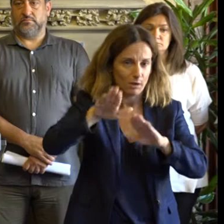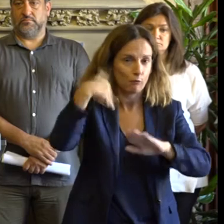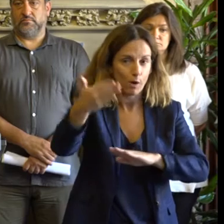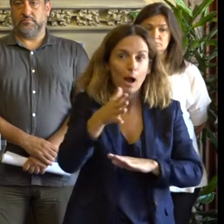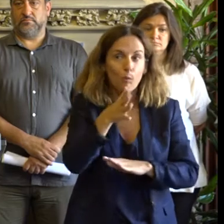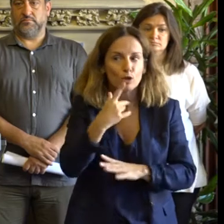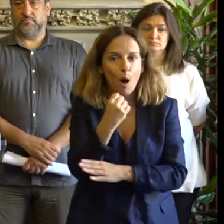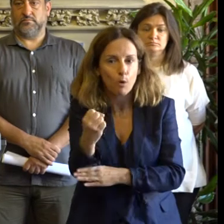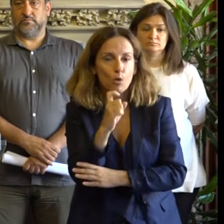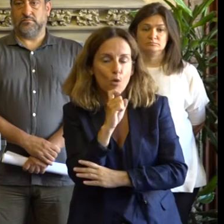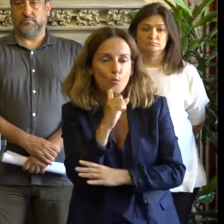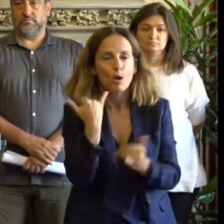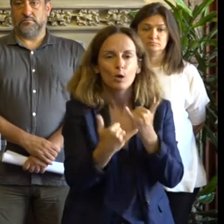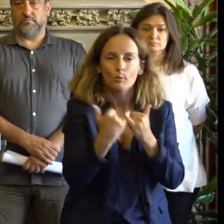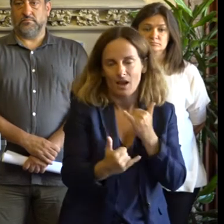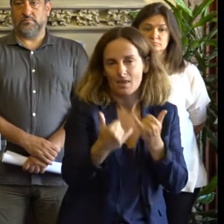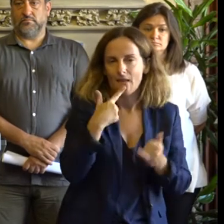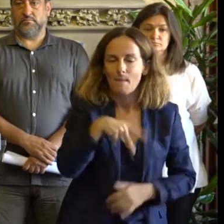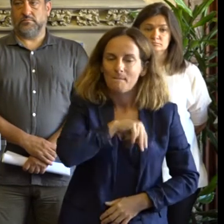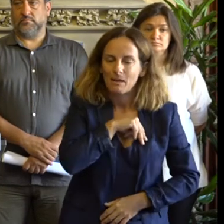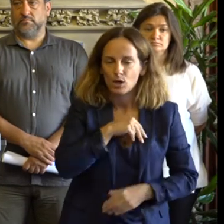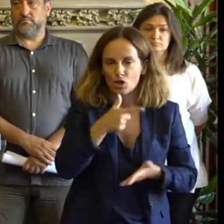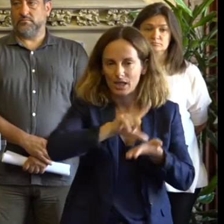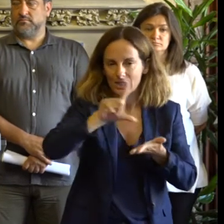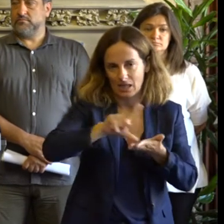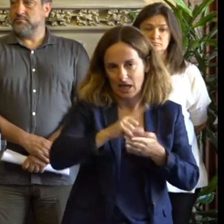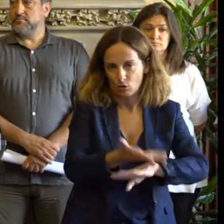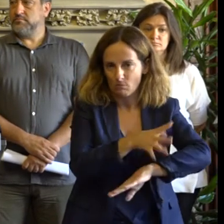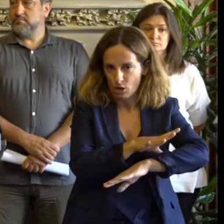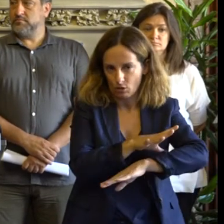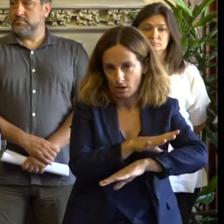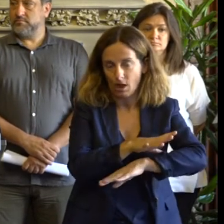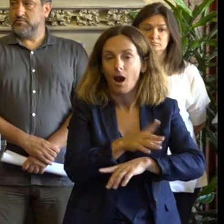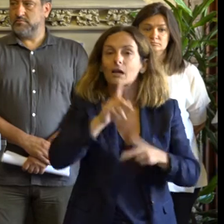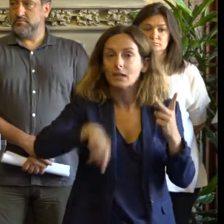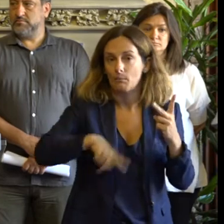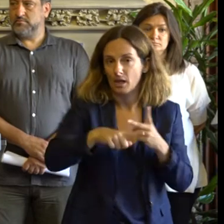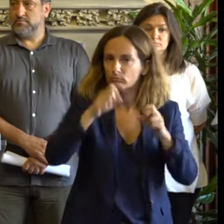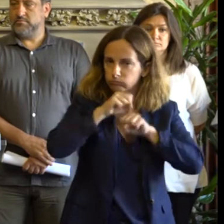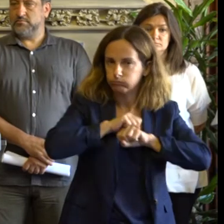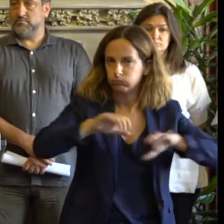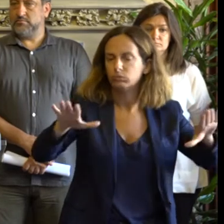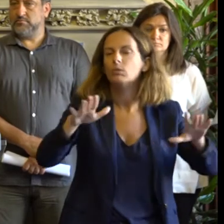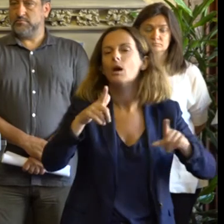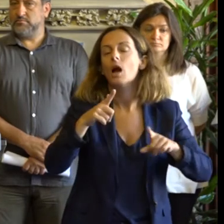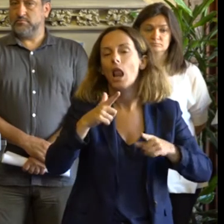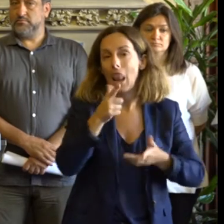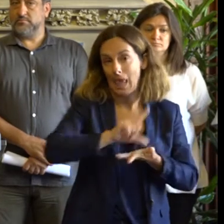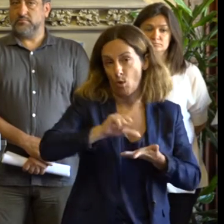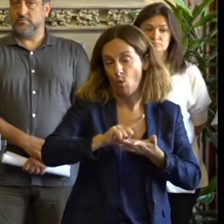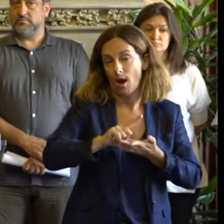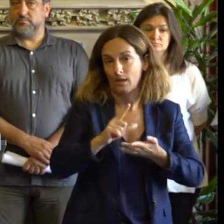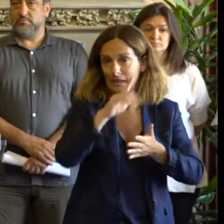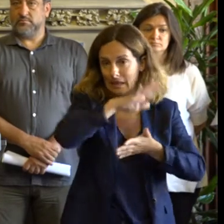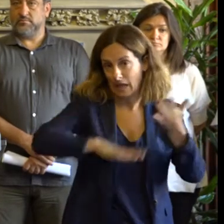Han recuperat la nostra presència i el suport a la creació i difusió de la llengua catalana, com no s'hauria d'haver